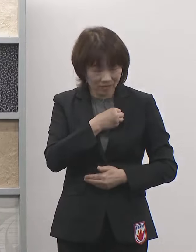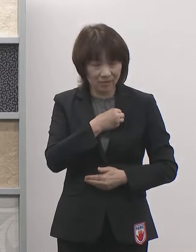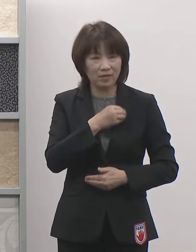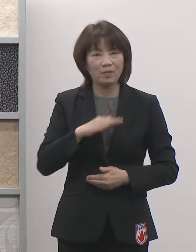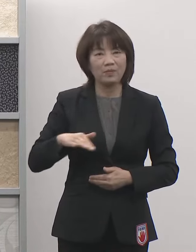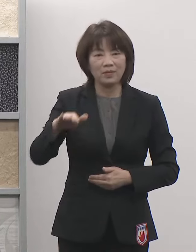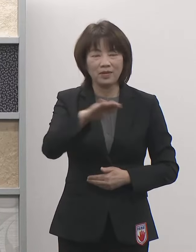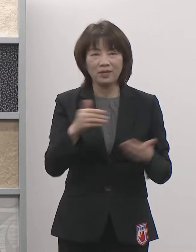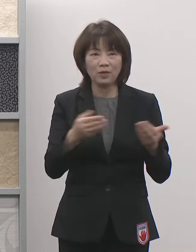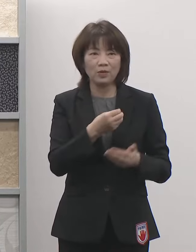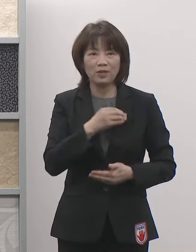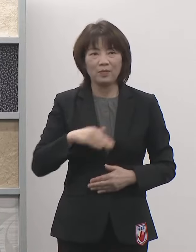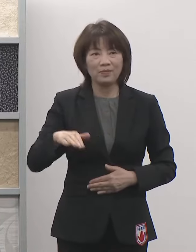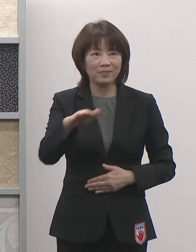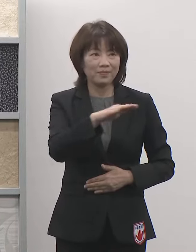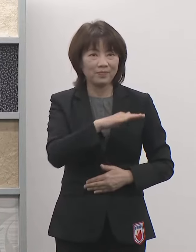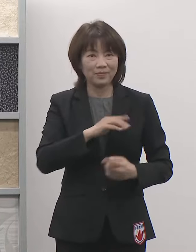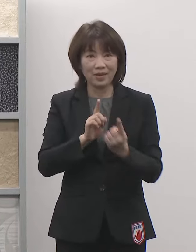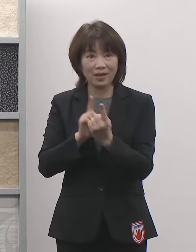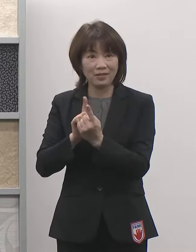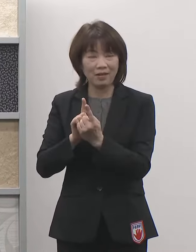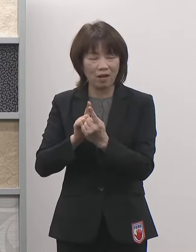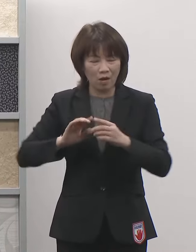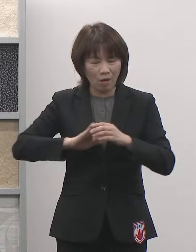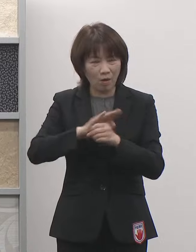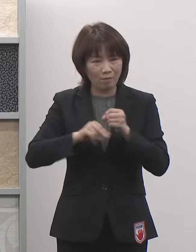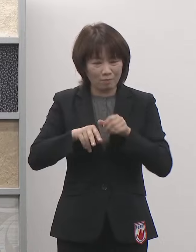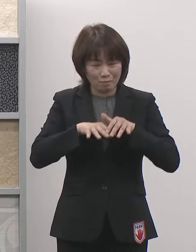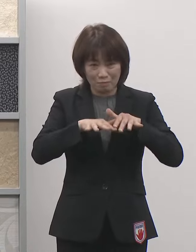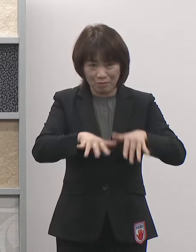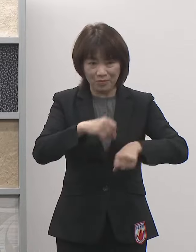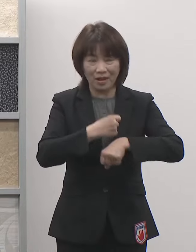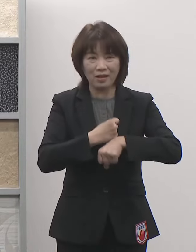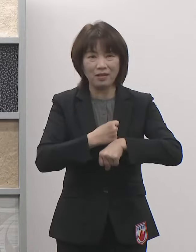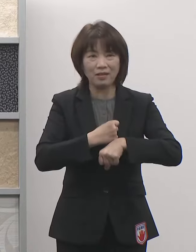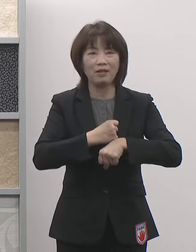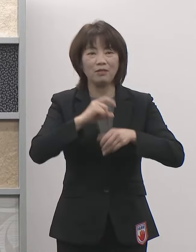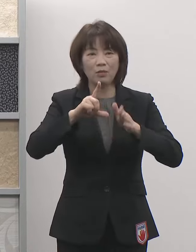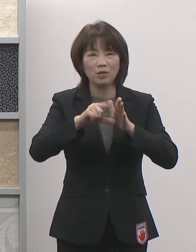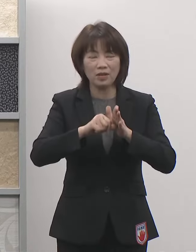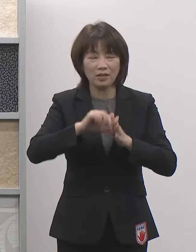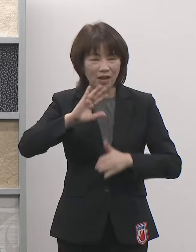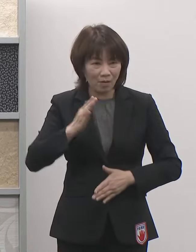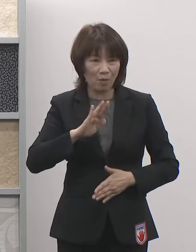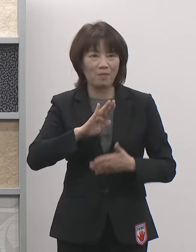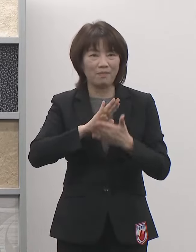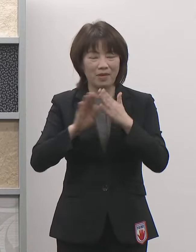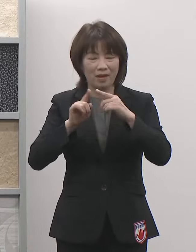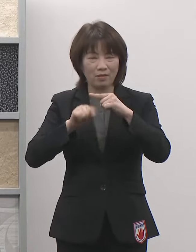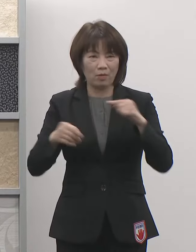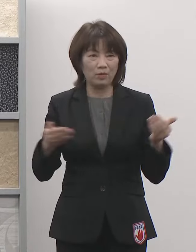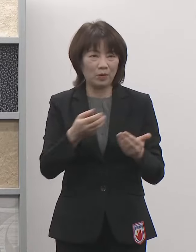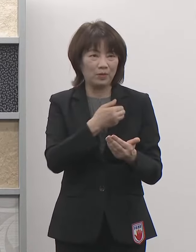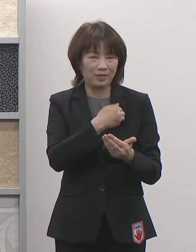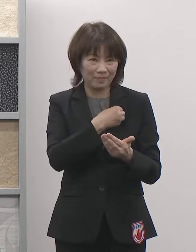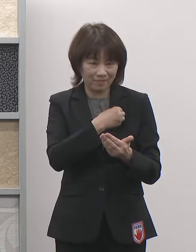ですね、これまで、コロナ禍においても山梨県政一貫して、前進をし続けてきてい